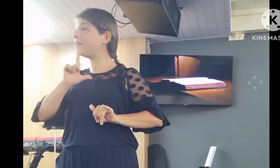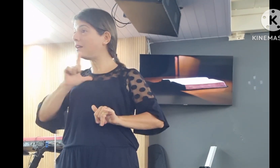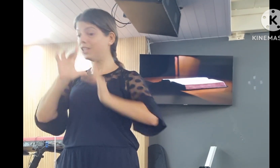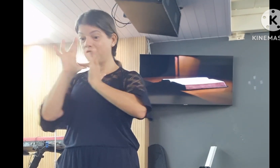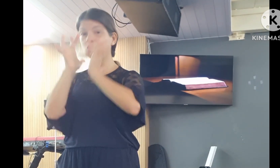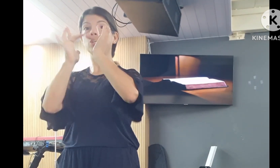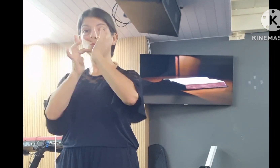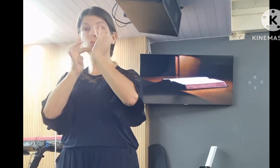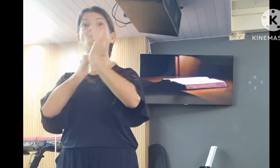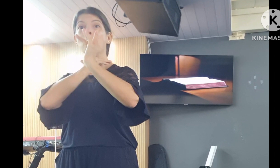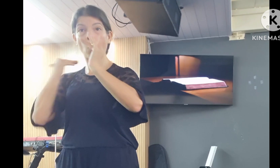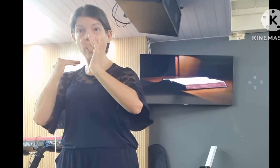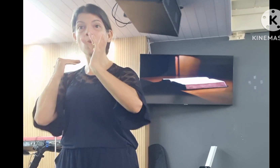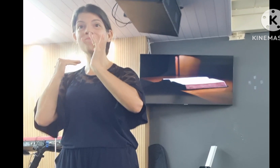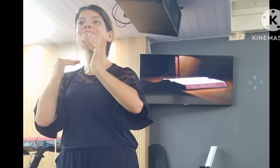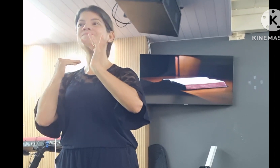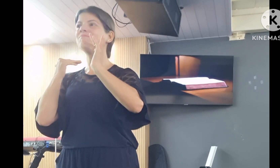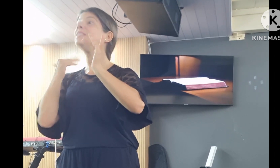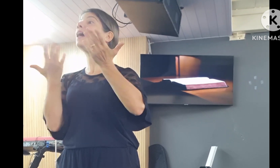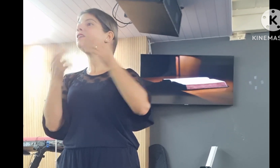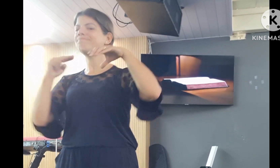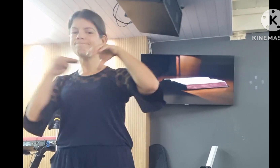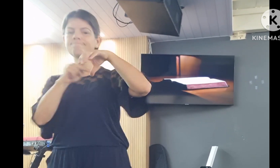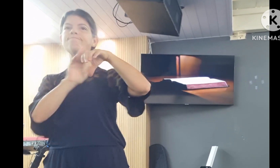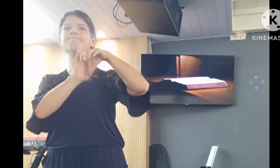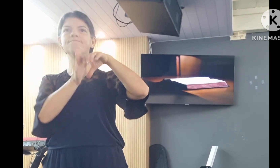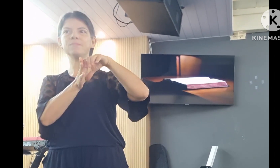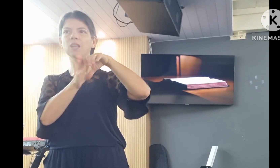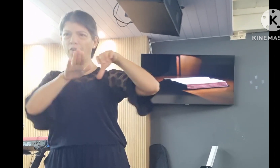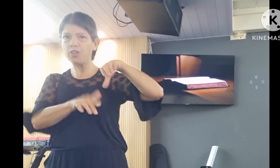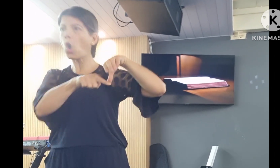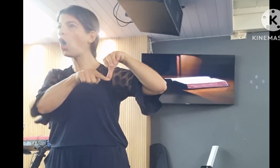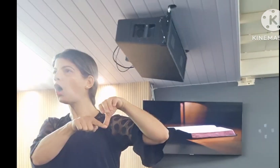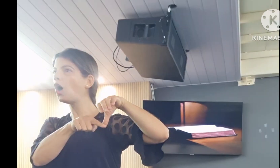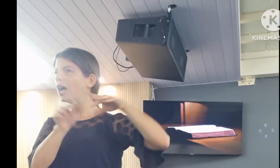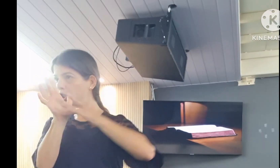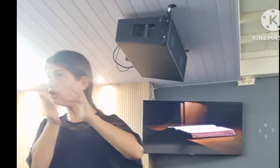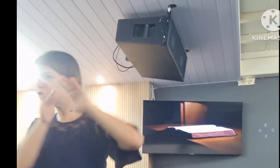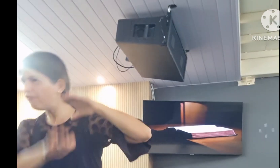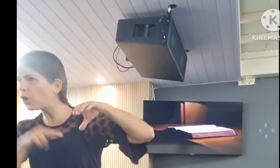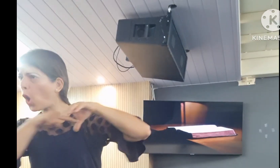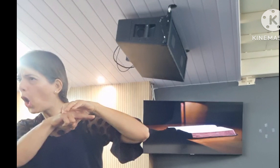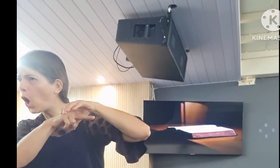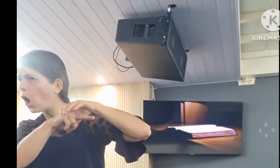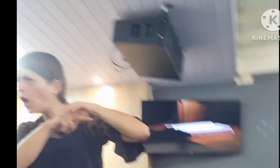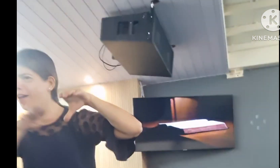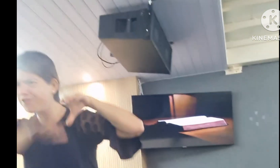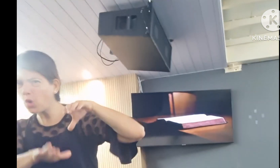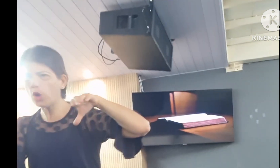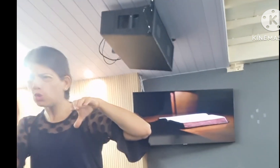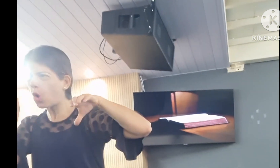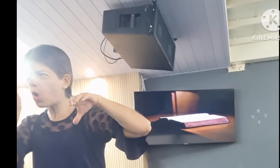Jesus morreu e foi sepultado. Mas a sepultura não segurou Ele, a pedra não segurou Ele, os